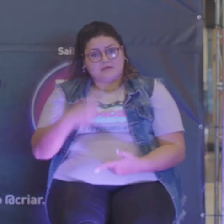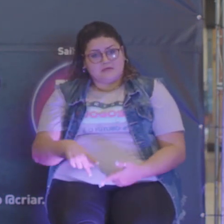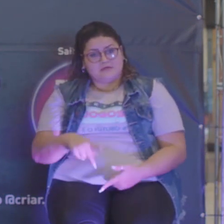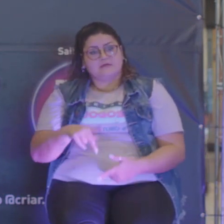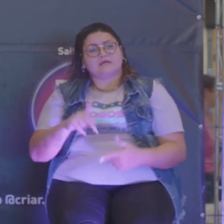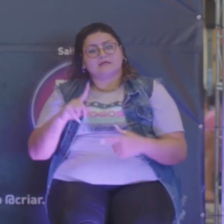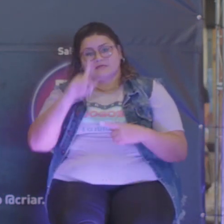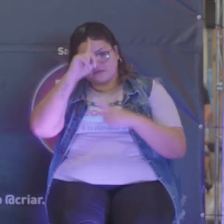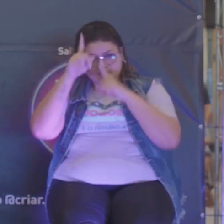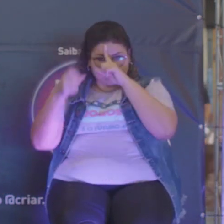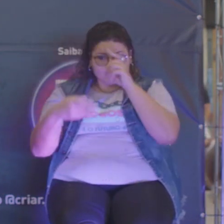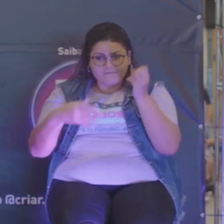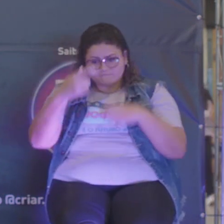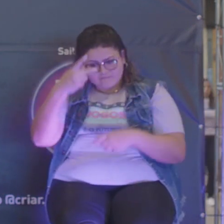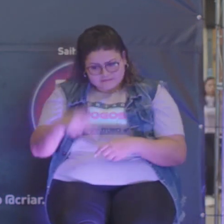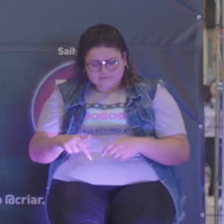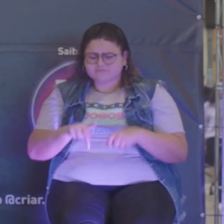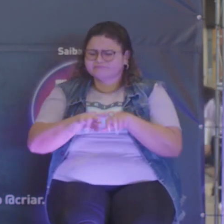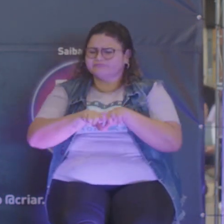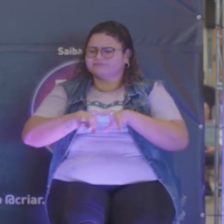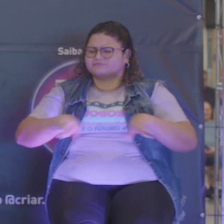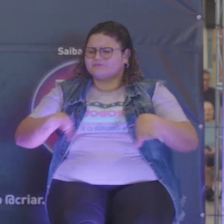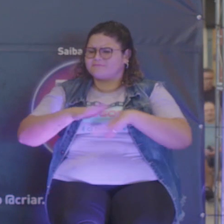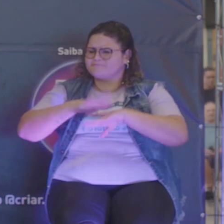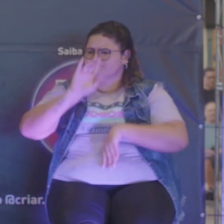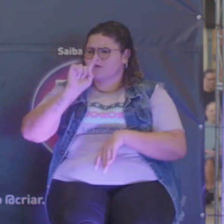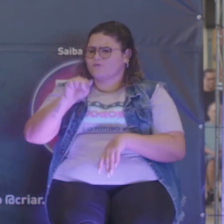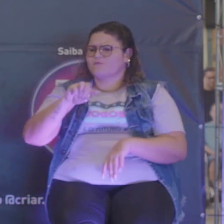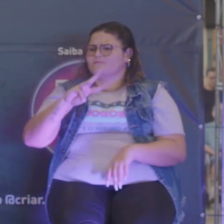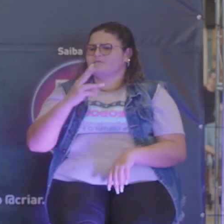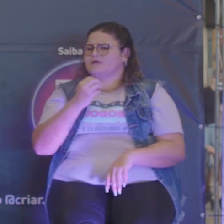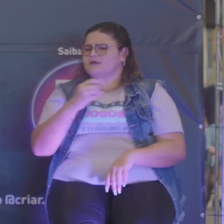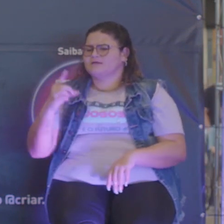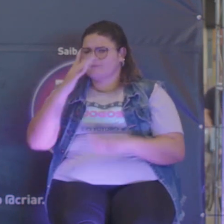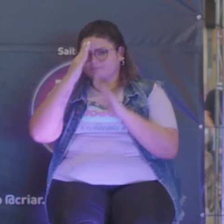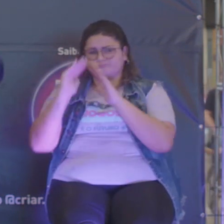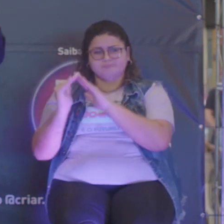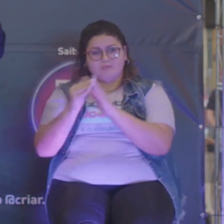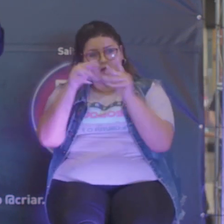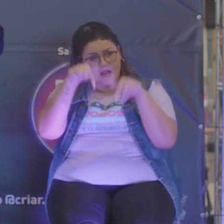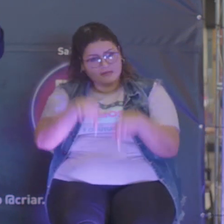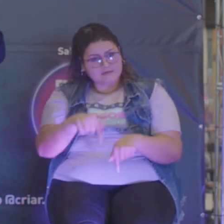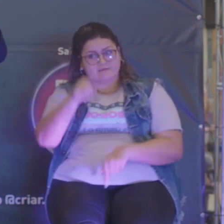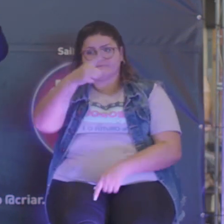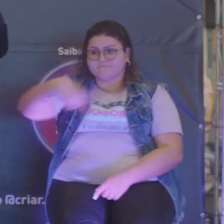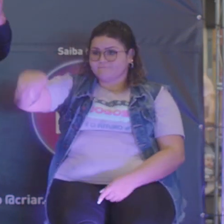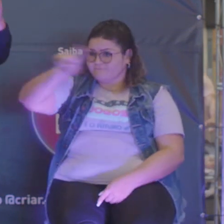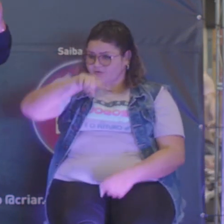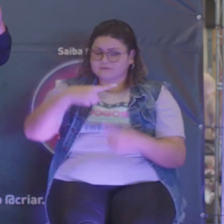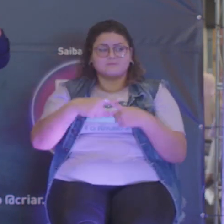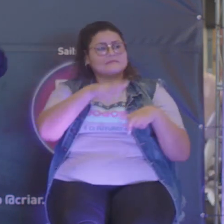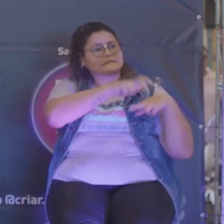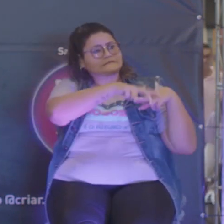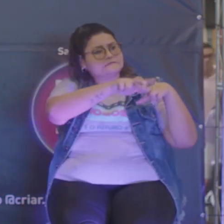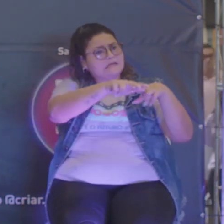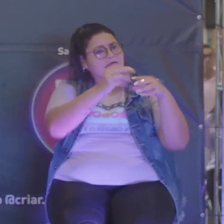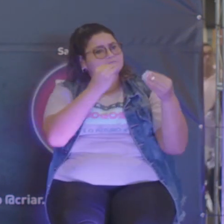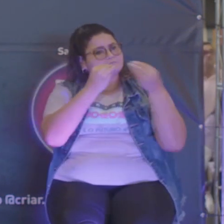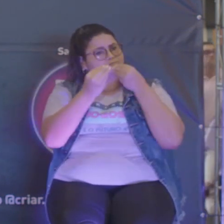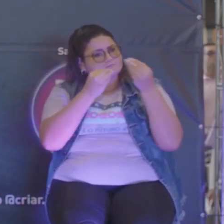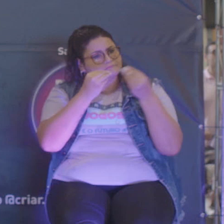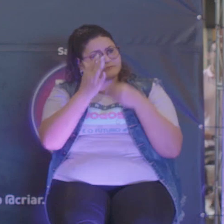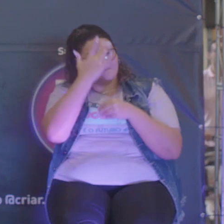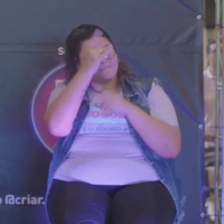de inovação. A gente tem mais de 1 milhão de habitantes. Por que não fazer de vocês, que estão aí sentados